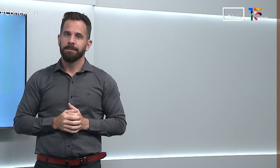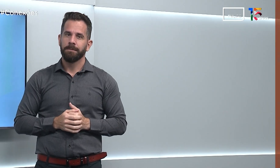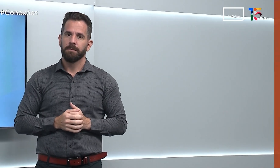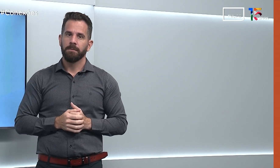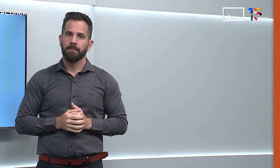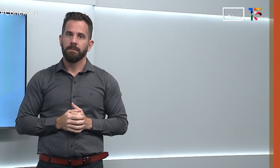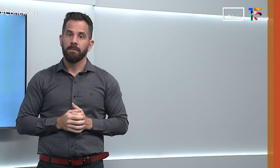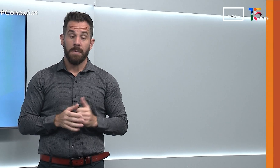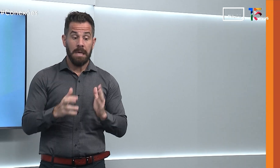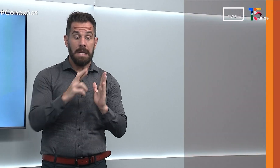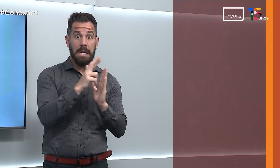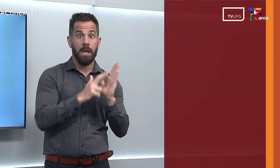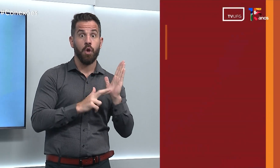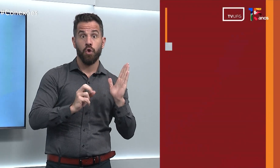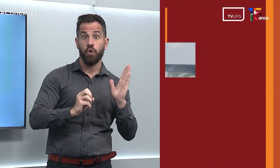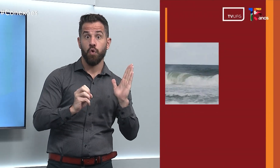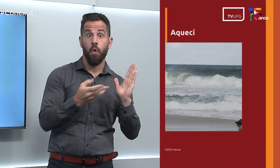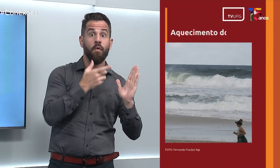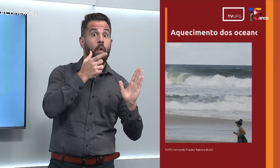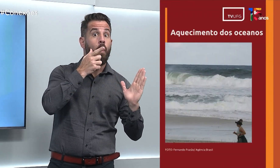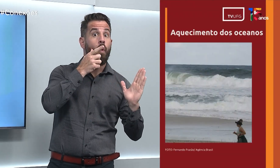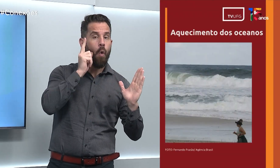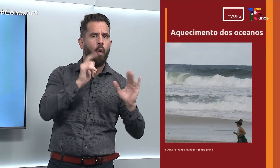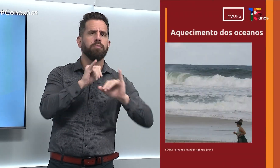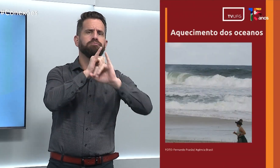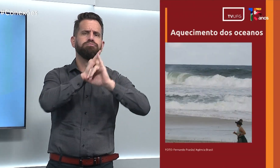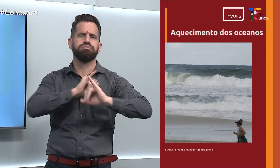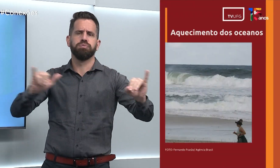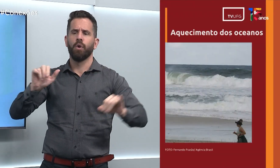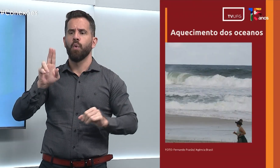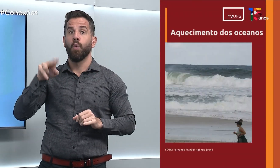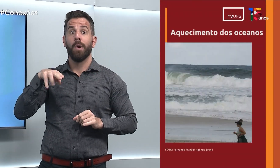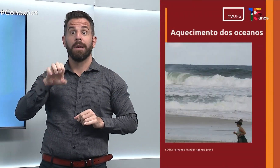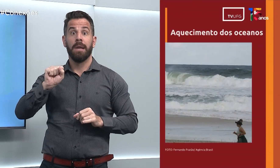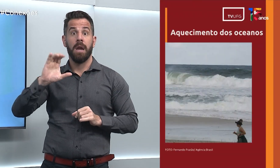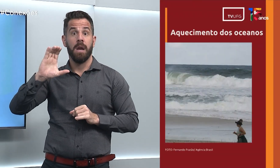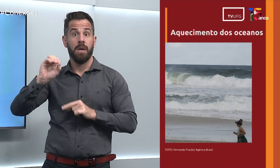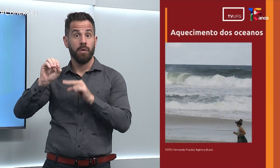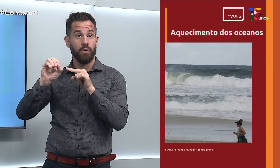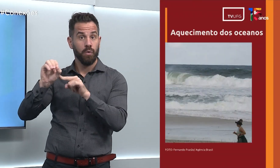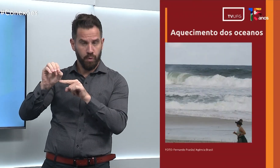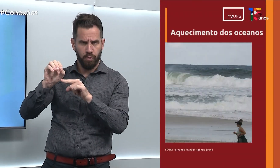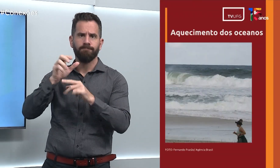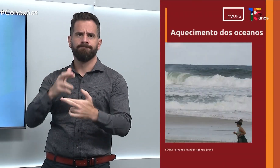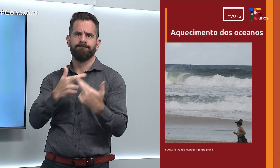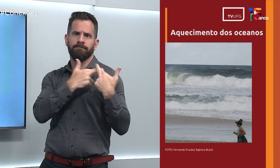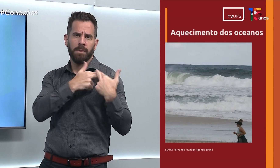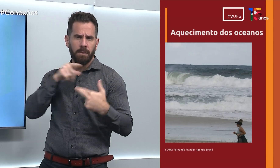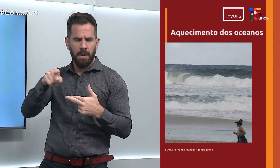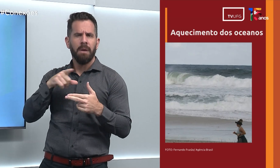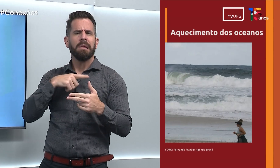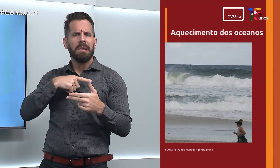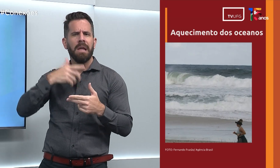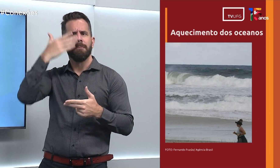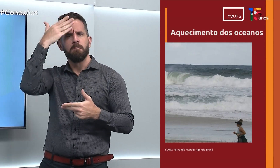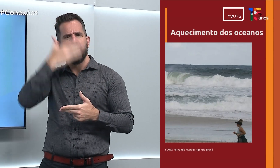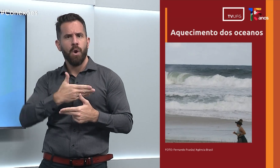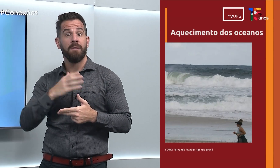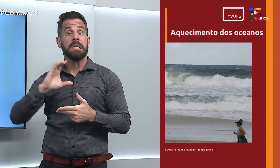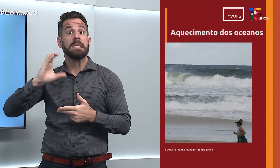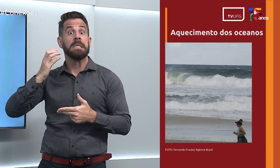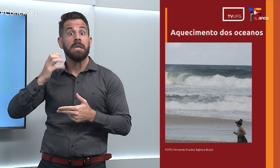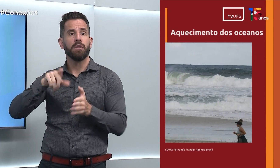Um novo relatório que foi divulgado ontem pela Unesco traz uma série de informações científicas sobre o estado atual